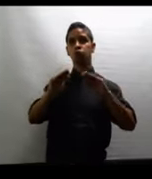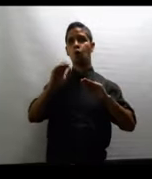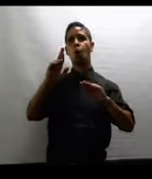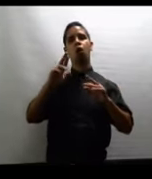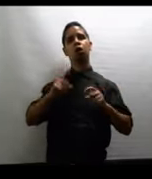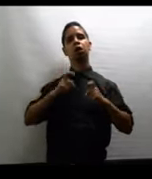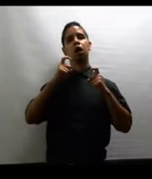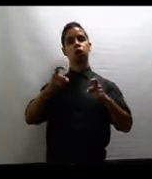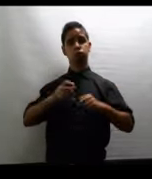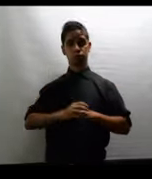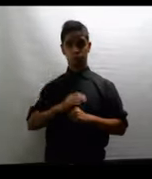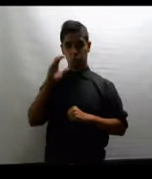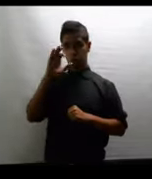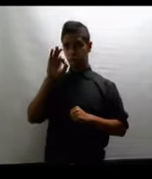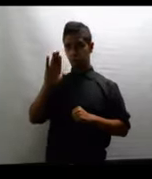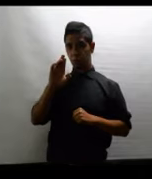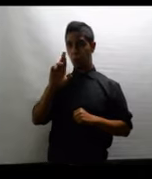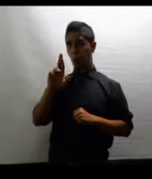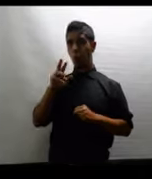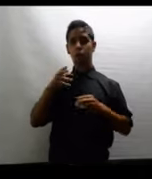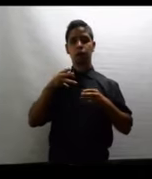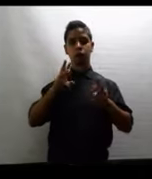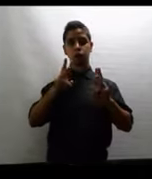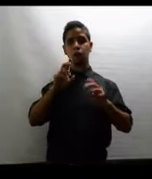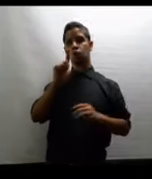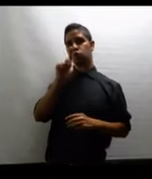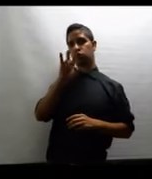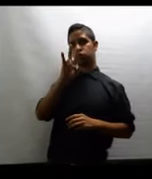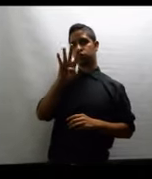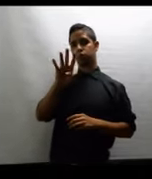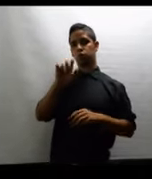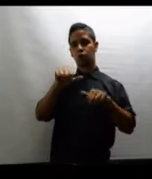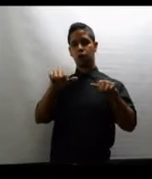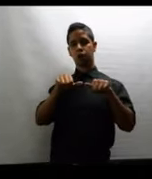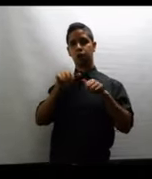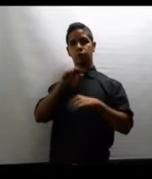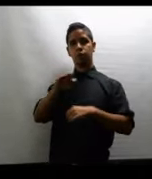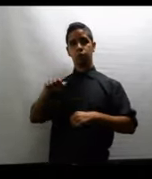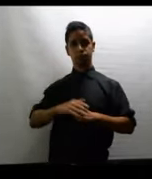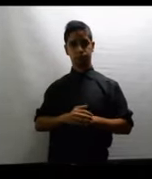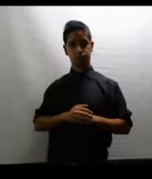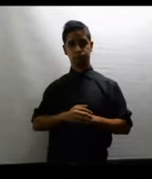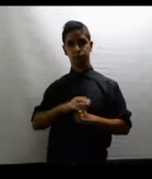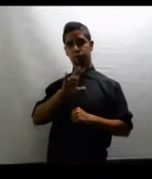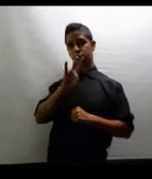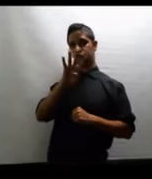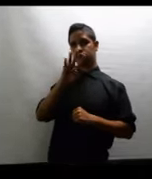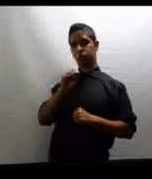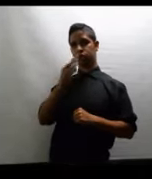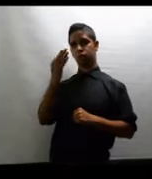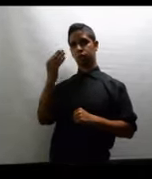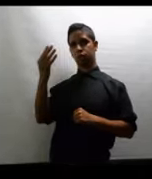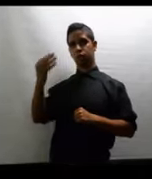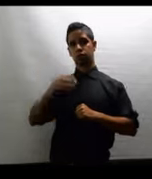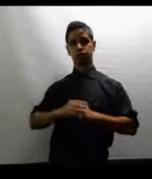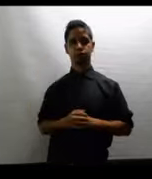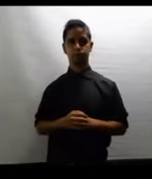páginas en Facebook o visítanos en la carretera 174 en Bayamón. Olazábal, 740-1414.